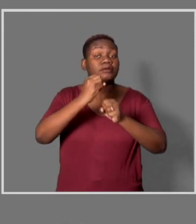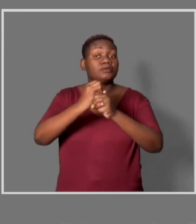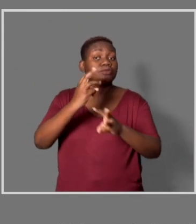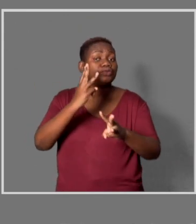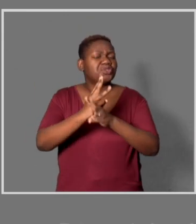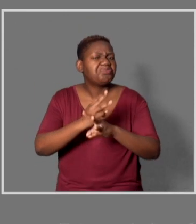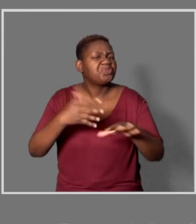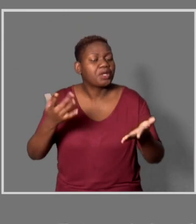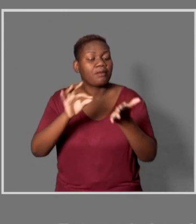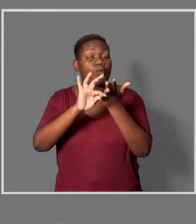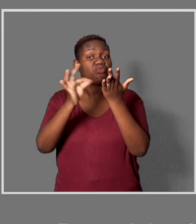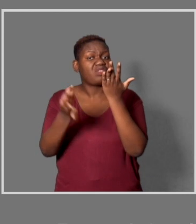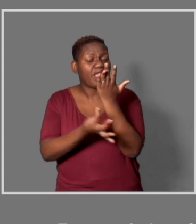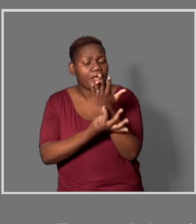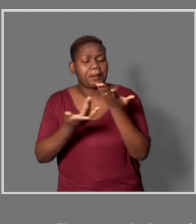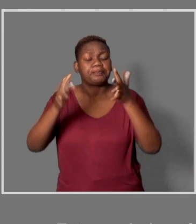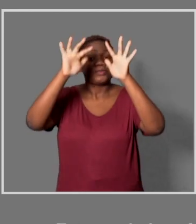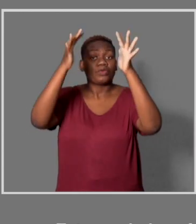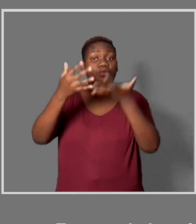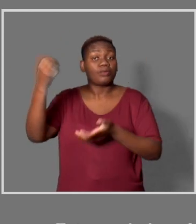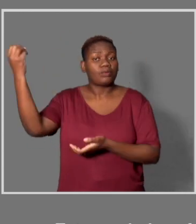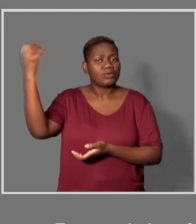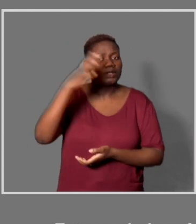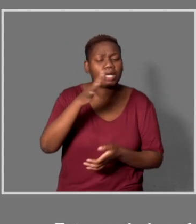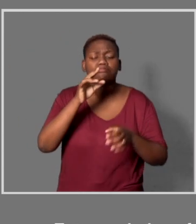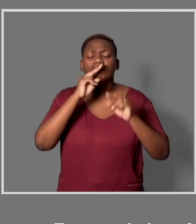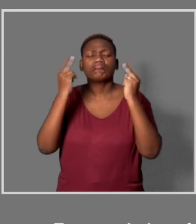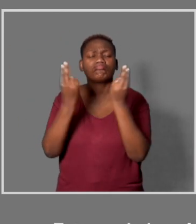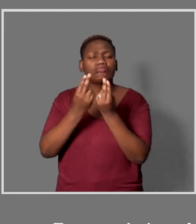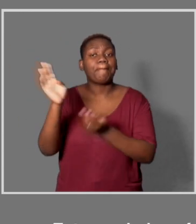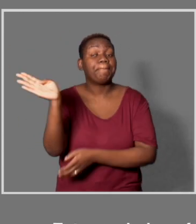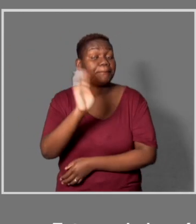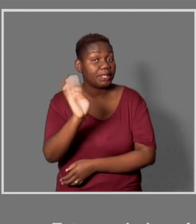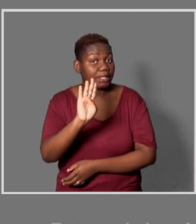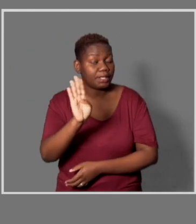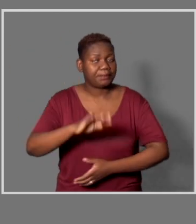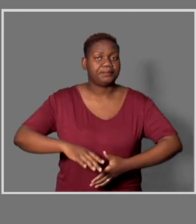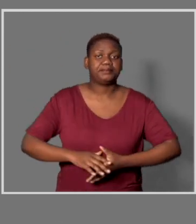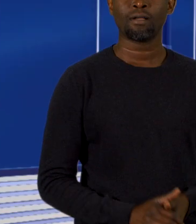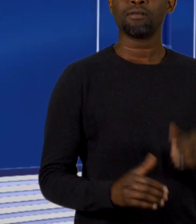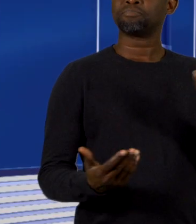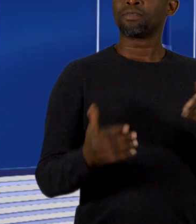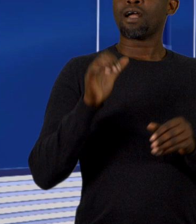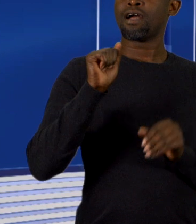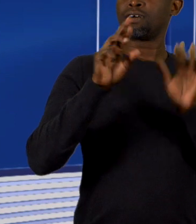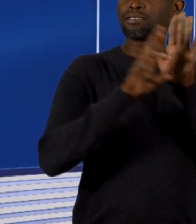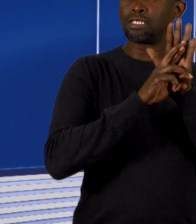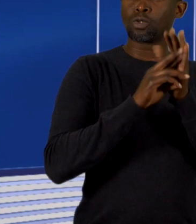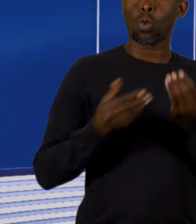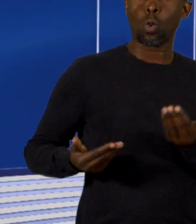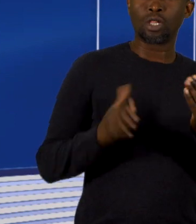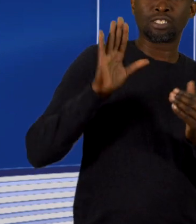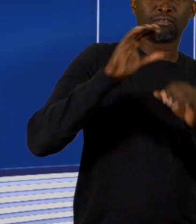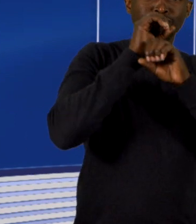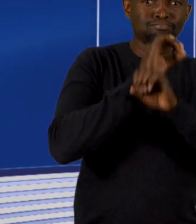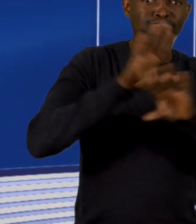TV Surdo com o apoio da Light for the World, a Modefa, Município da Beira e Unisambés. De acordo com